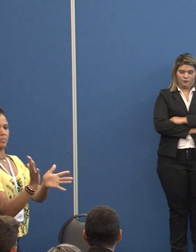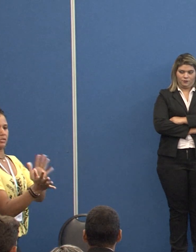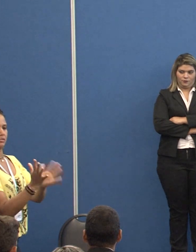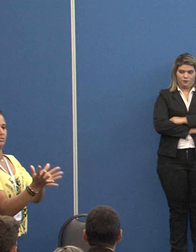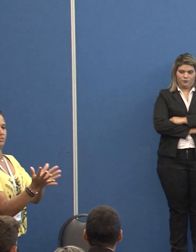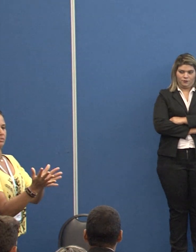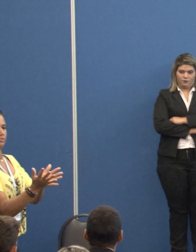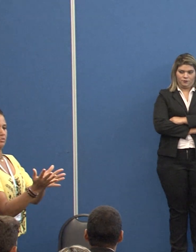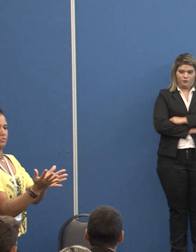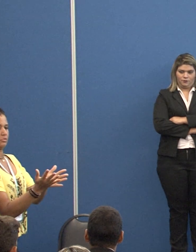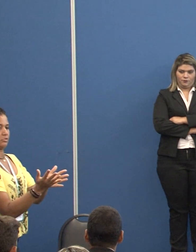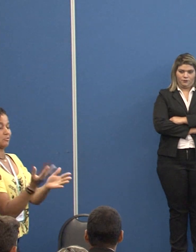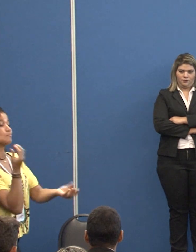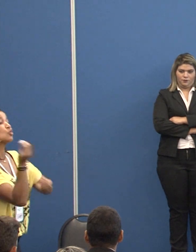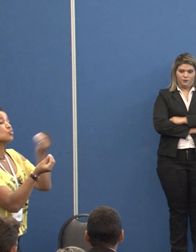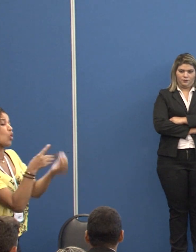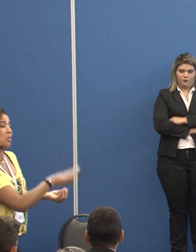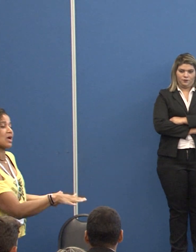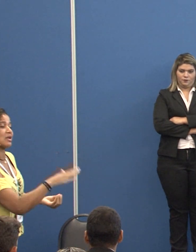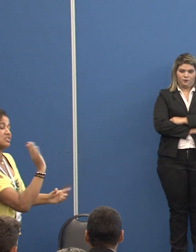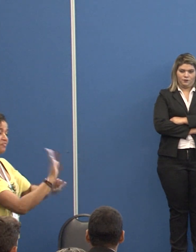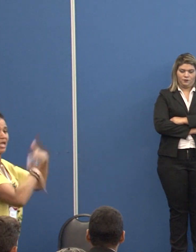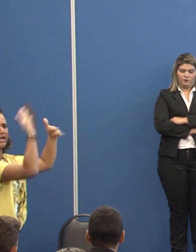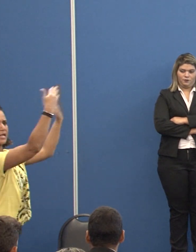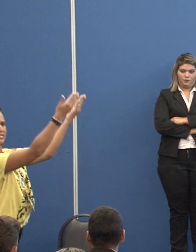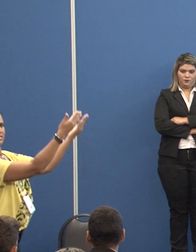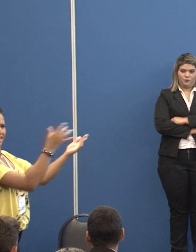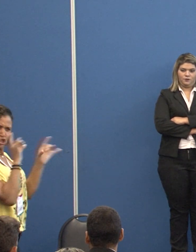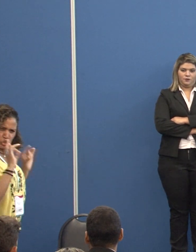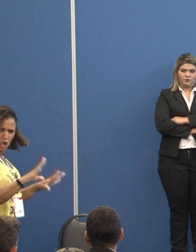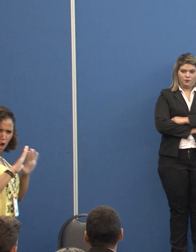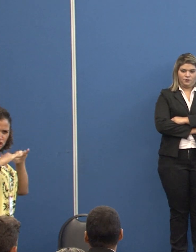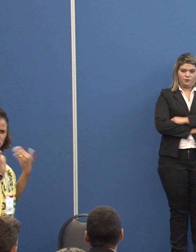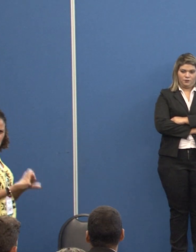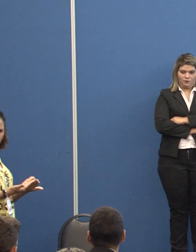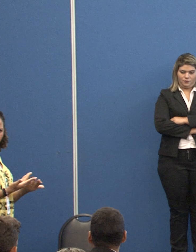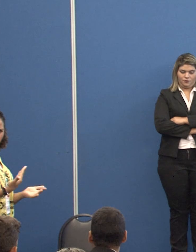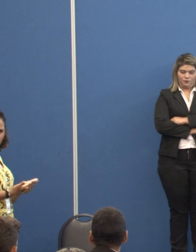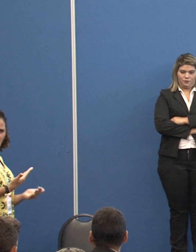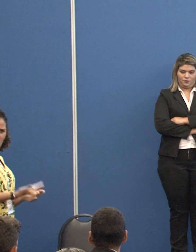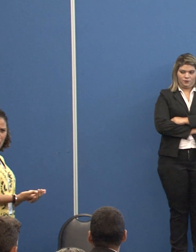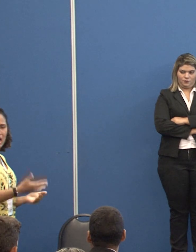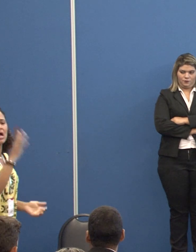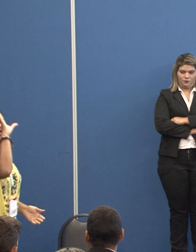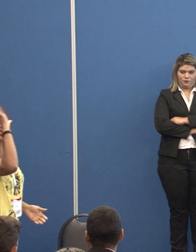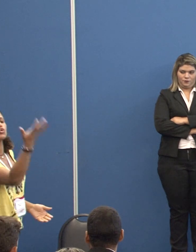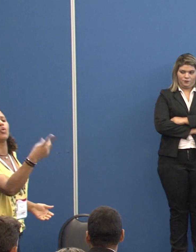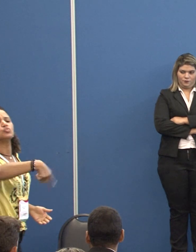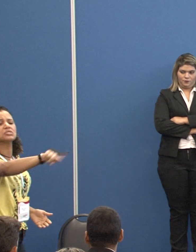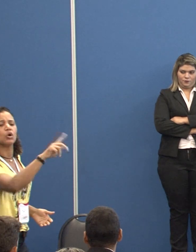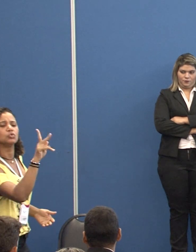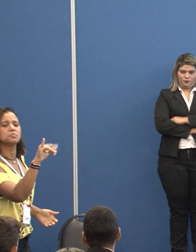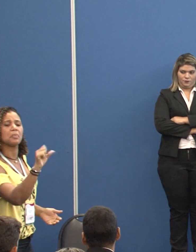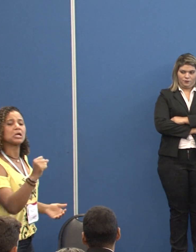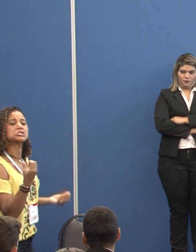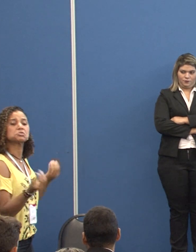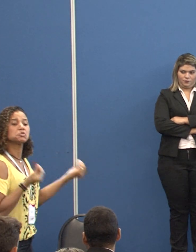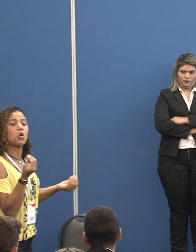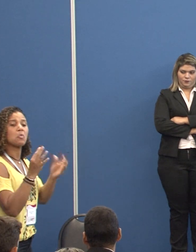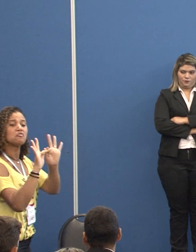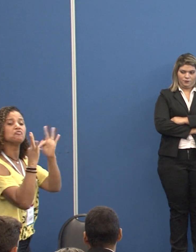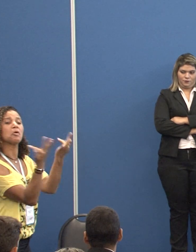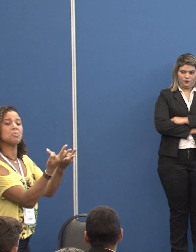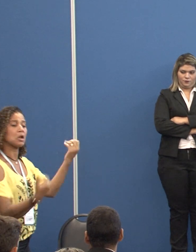avaliação, como que ocorre se depois esse aluno vai retornar para a sua casa e a família não tem domínio da língua de sinais? Quer dizer,